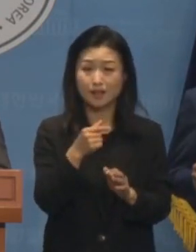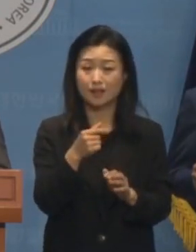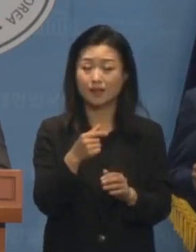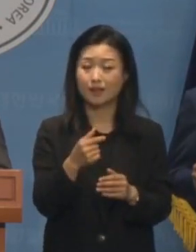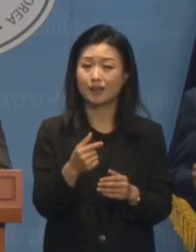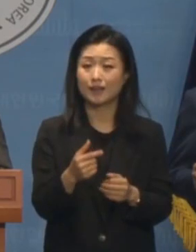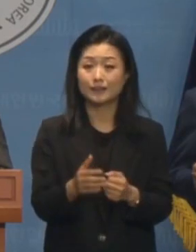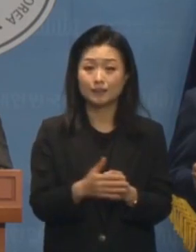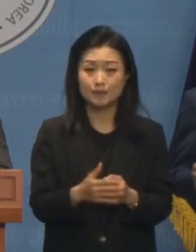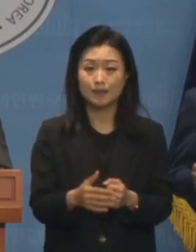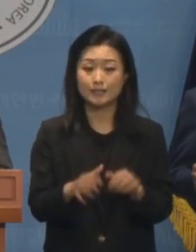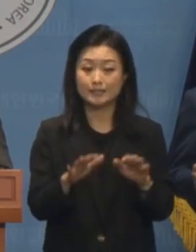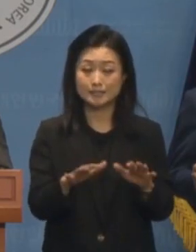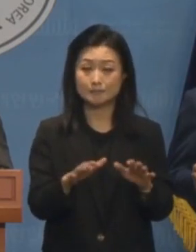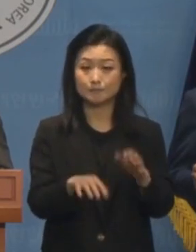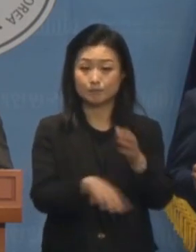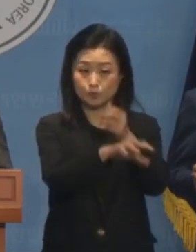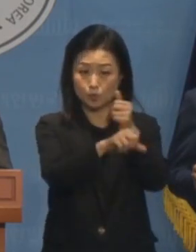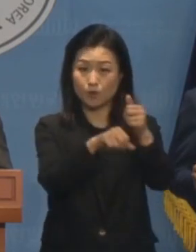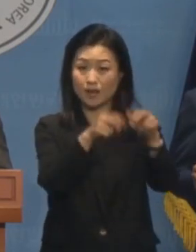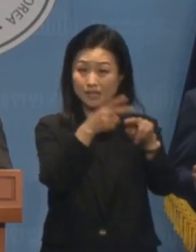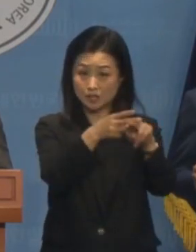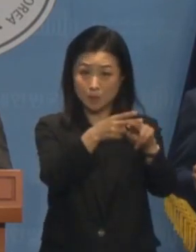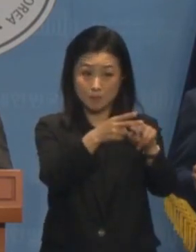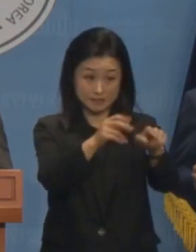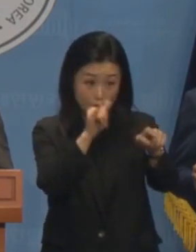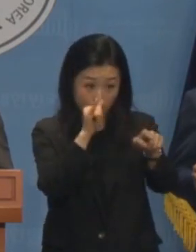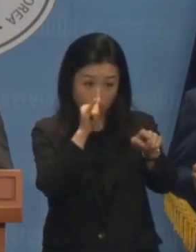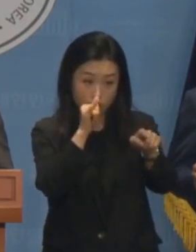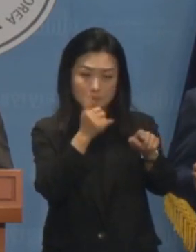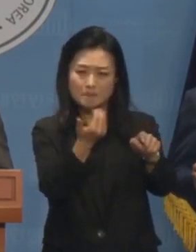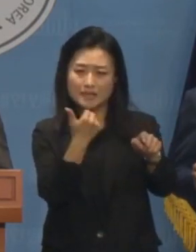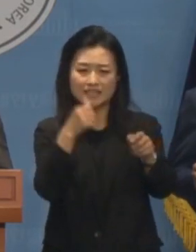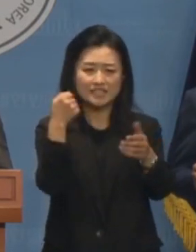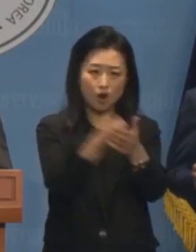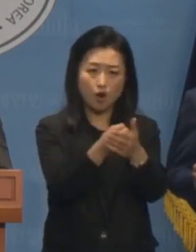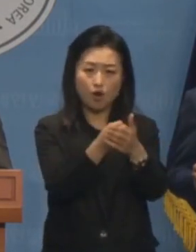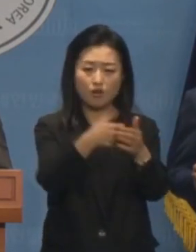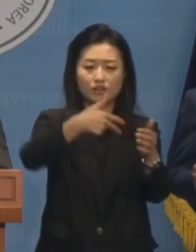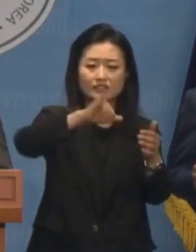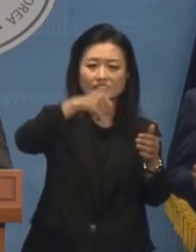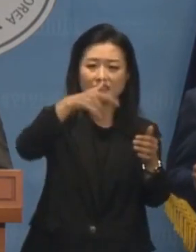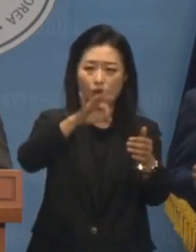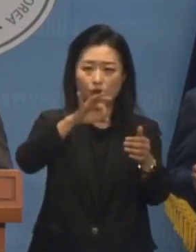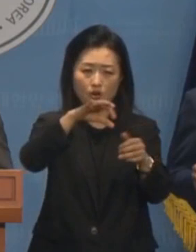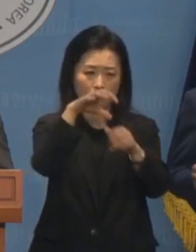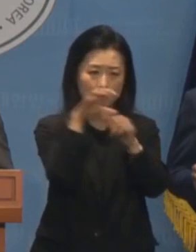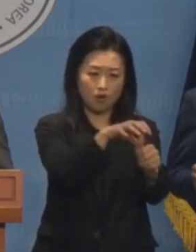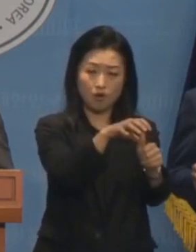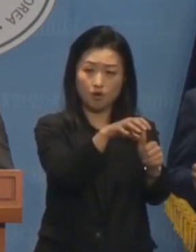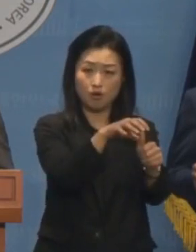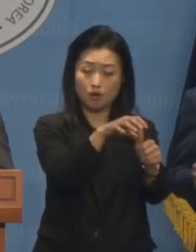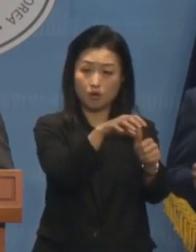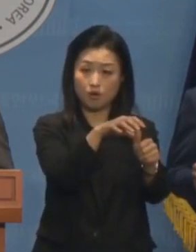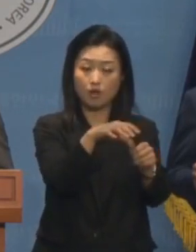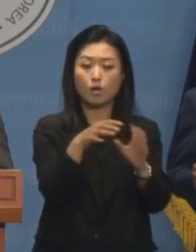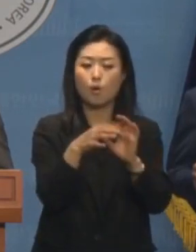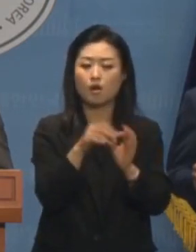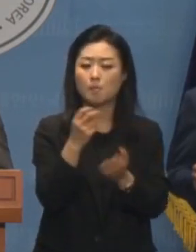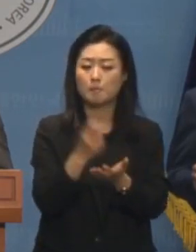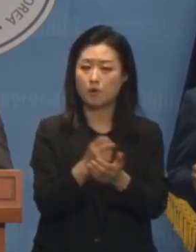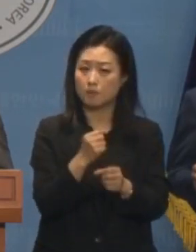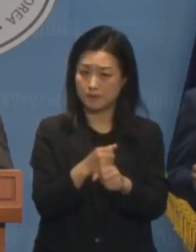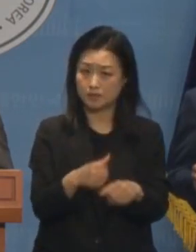시장 지배적 사업자를 사전에 지정해야만 합니다. 별도의 관리 법안 있어야 합니다.